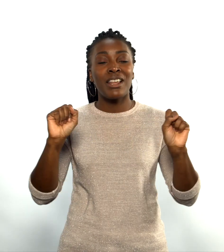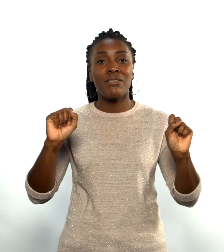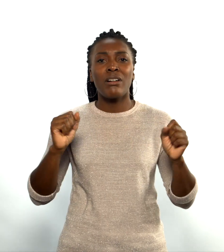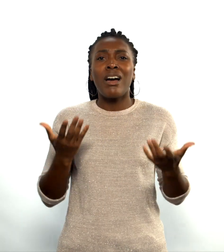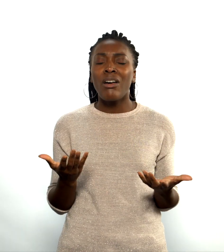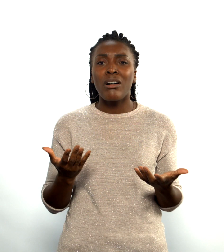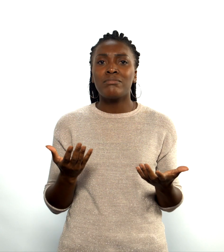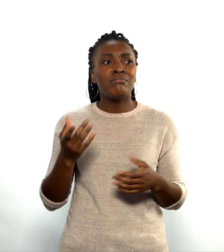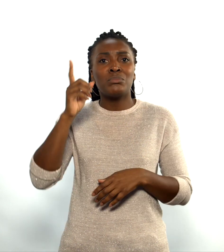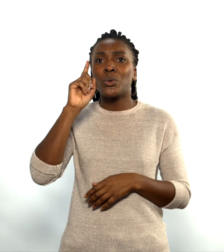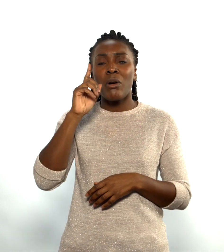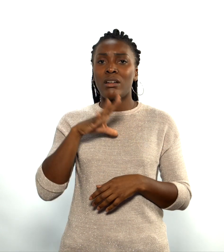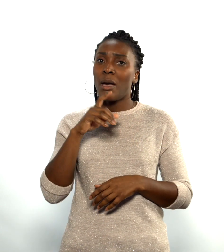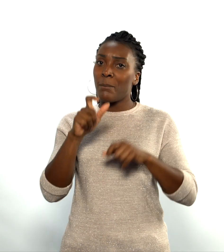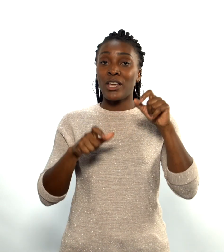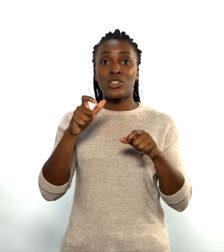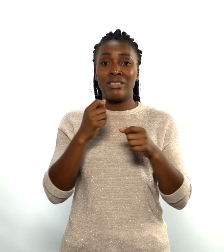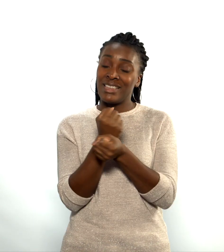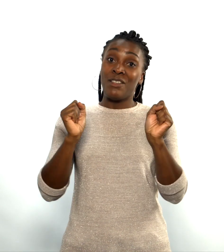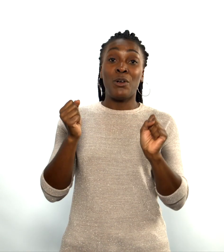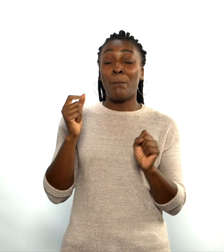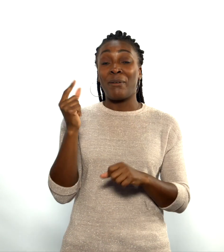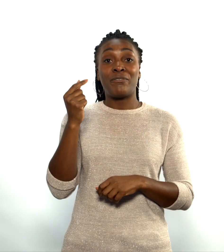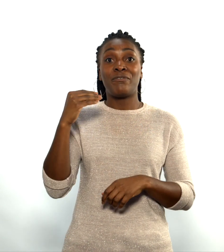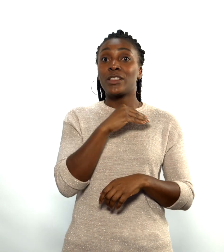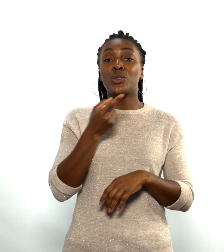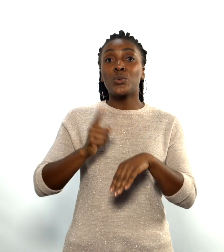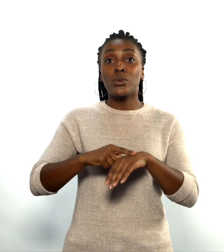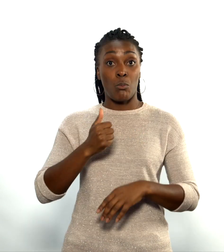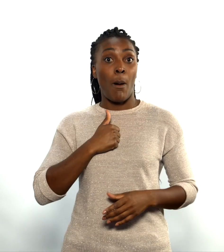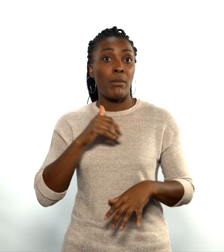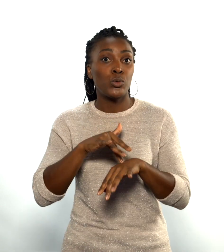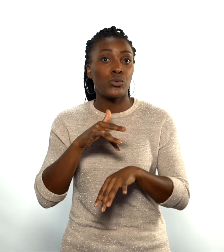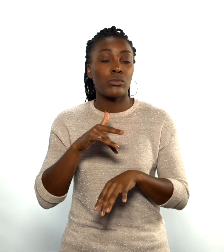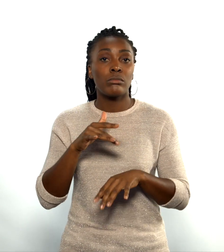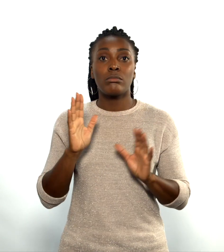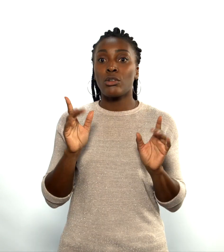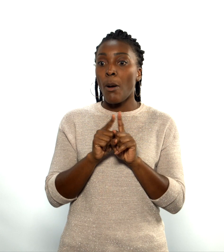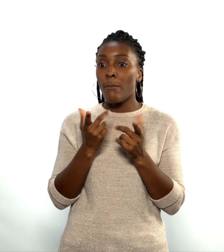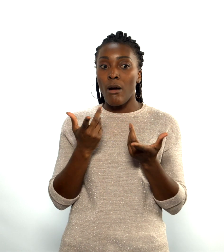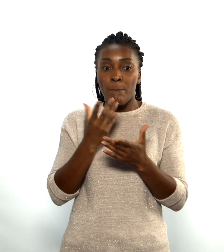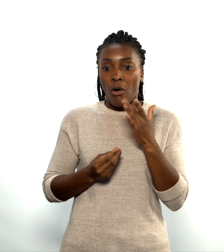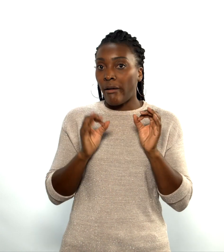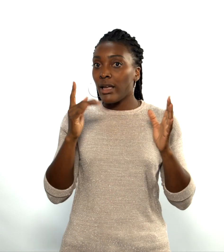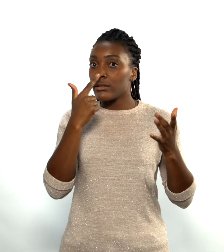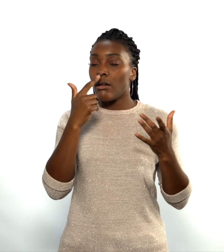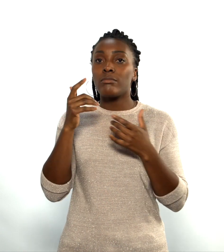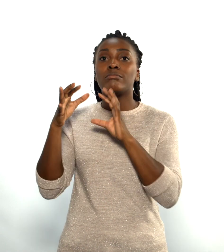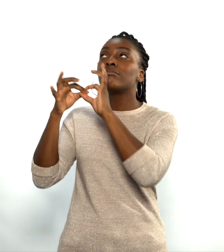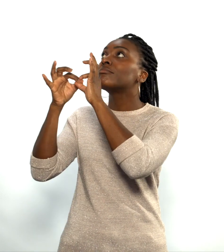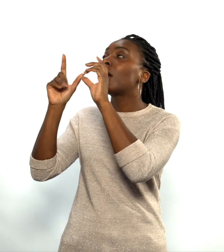Alors, pourquoi certains sont libérés immédiatement comme j'ai pu le vivre et sans ressentir le moindre effet de